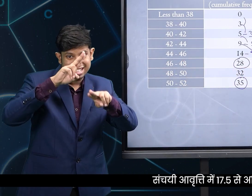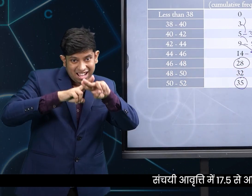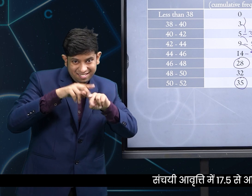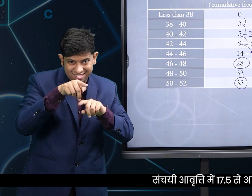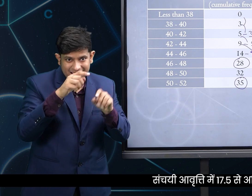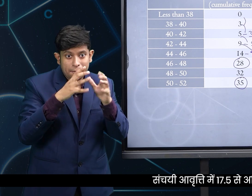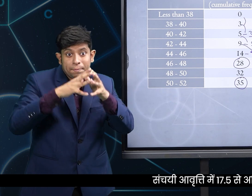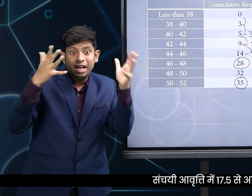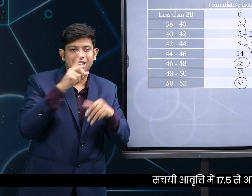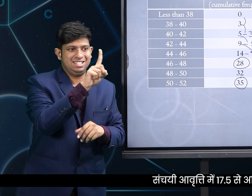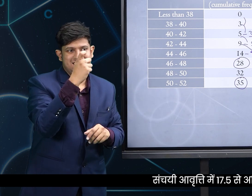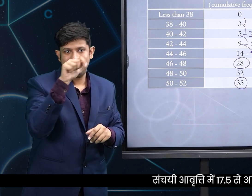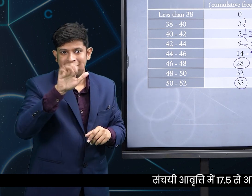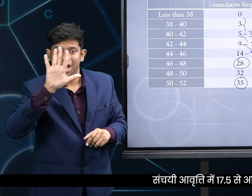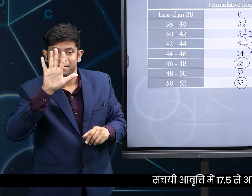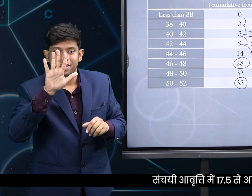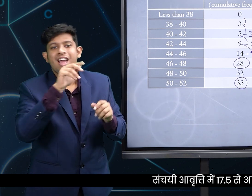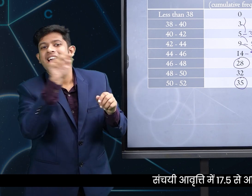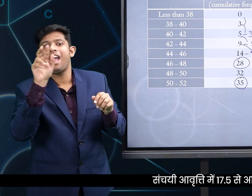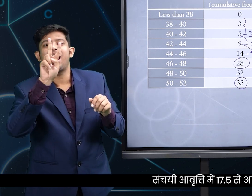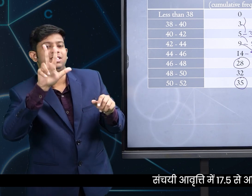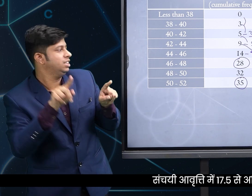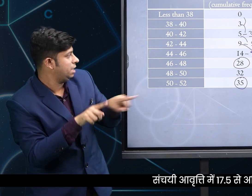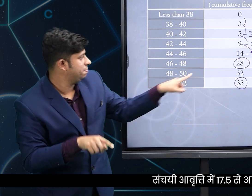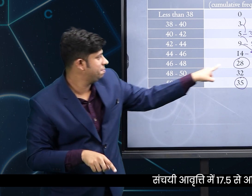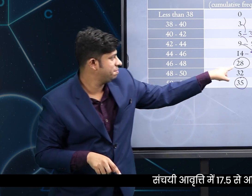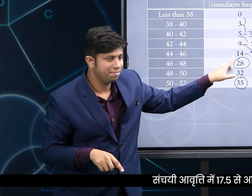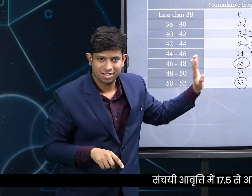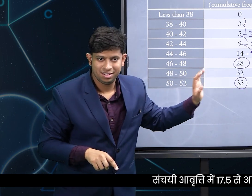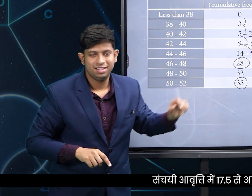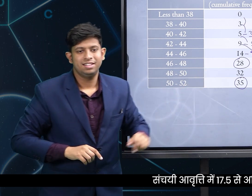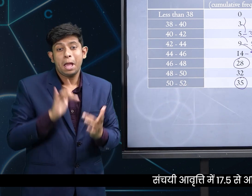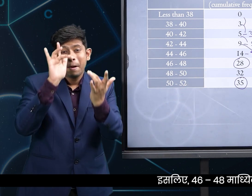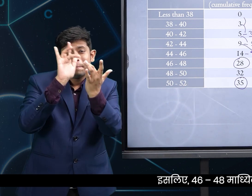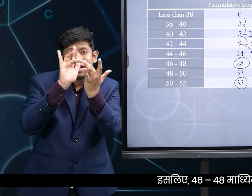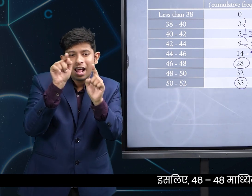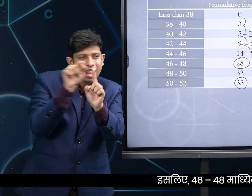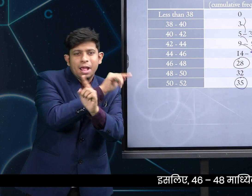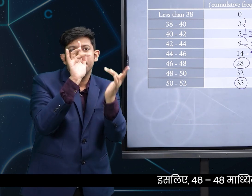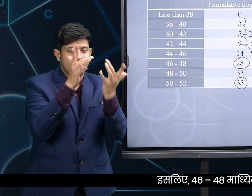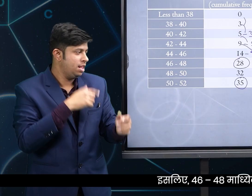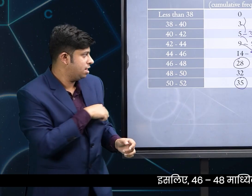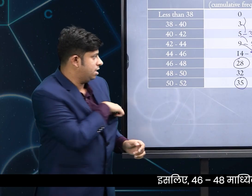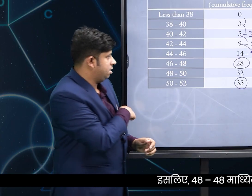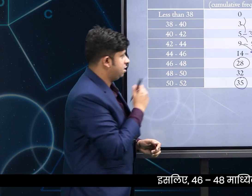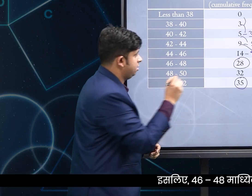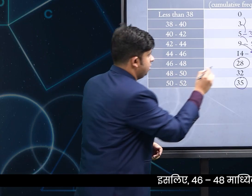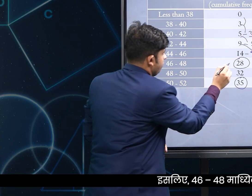संचयी आवृत्ति में 17.5 से अधिक 28 है। इसलिए 46 - 48 माध्यिका